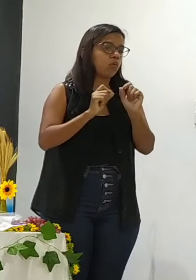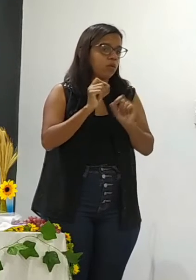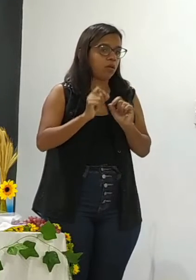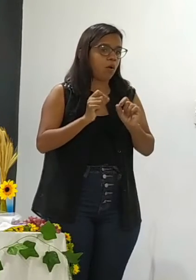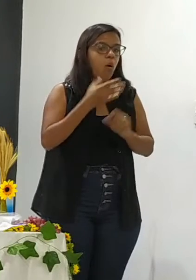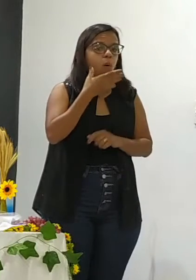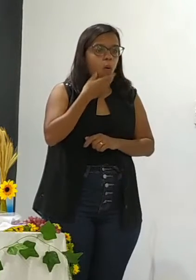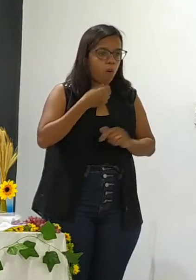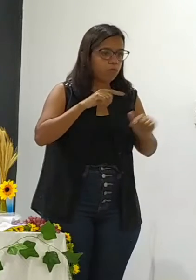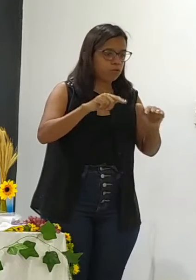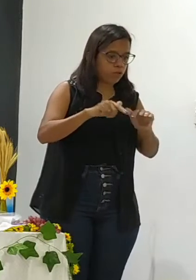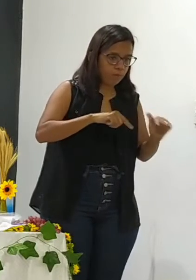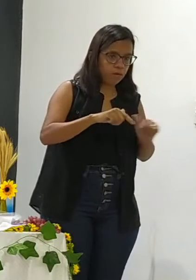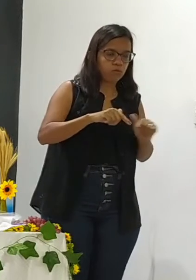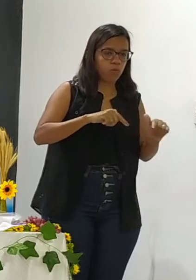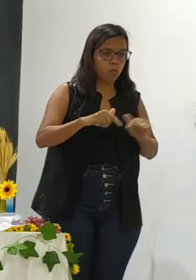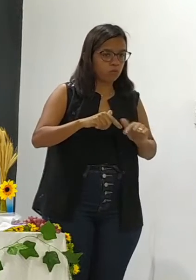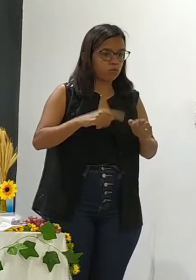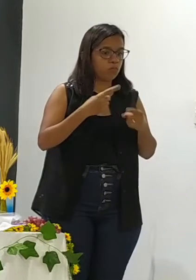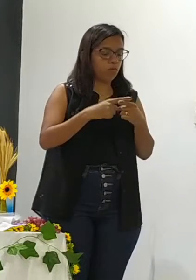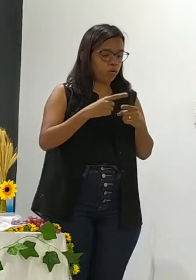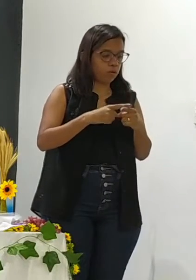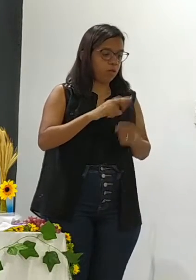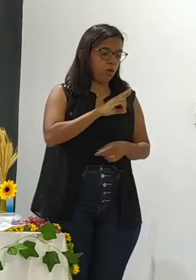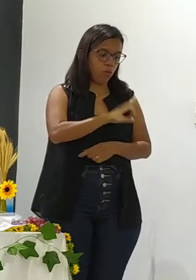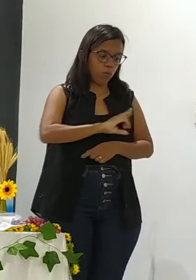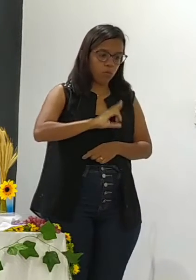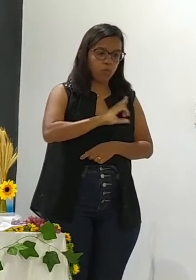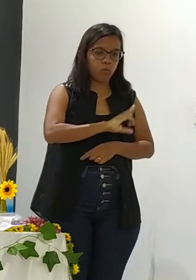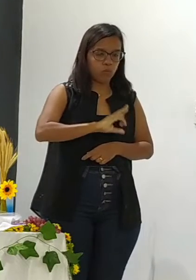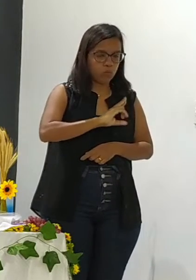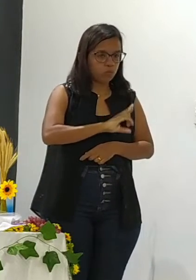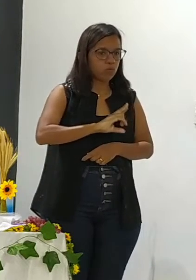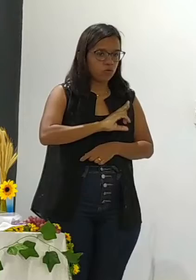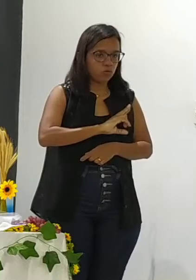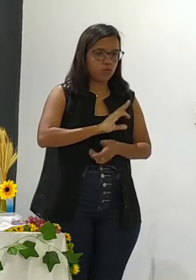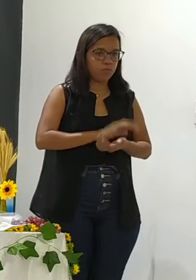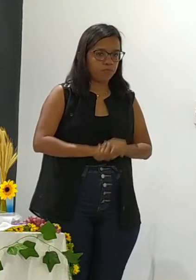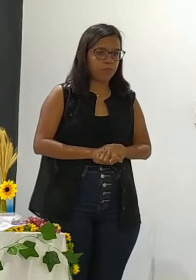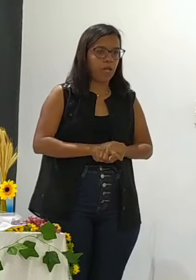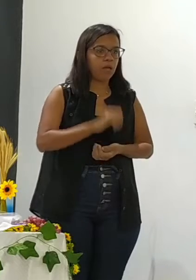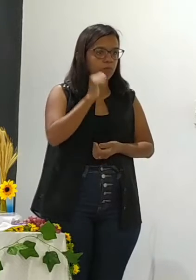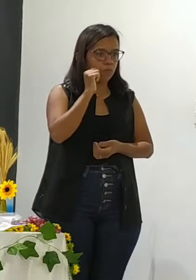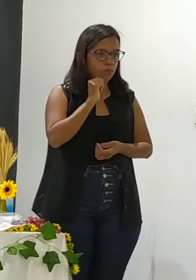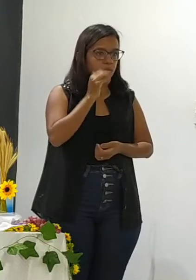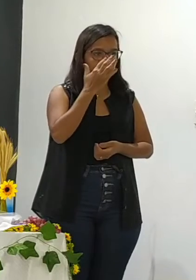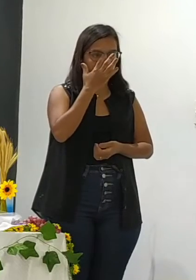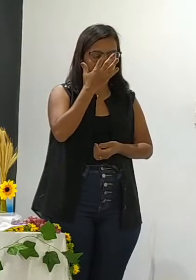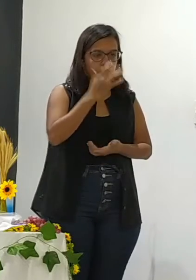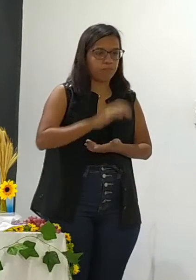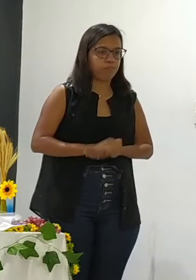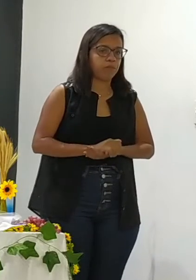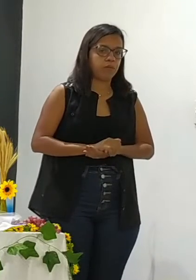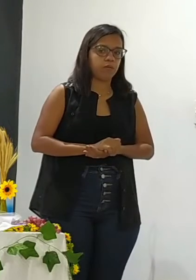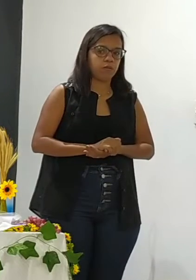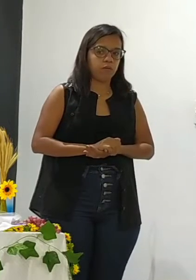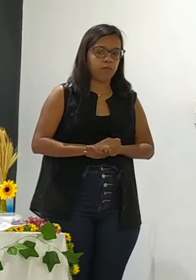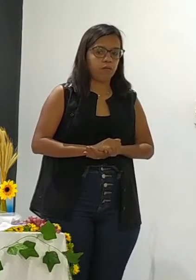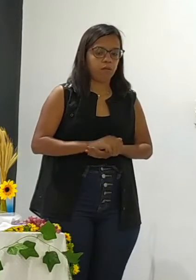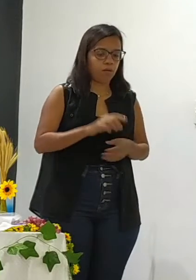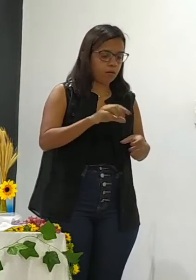homens trabalhadores. Glória a Deus. Porque Ruth, querido, mesmo sendo uma mulher, ela ia lá para catar os